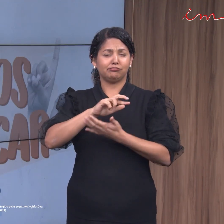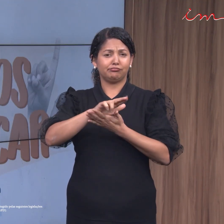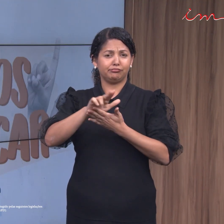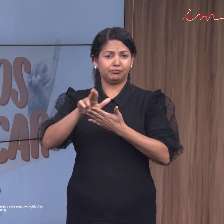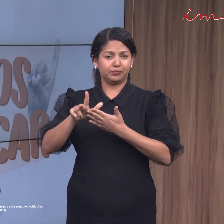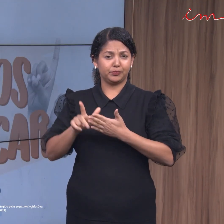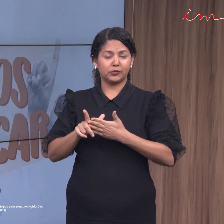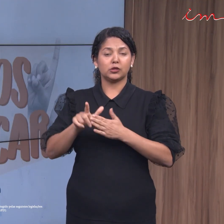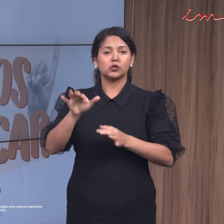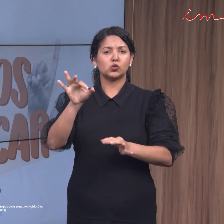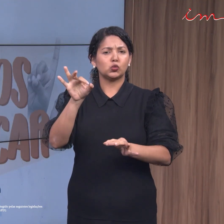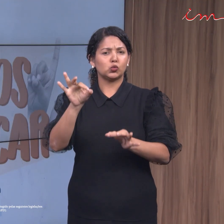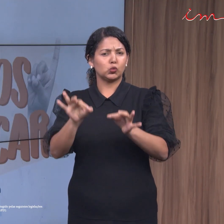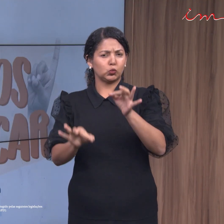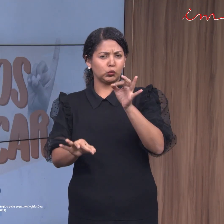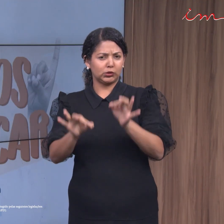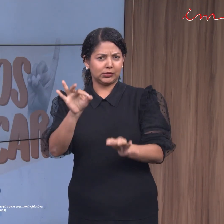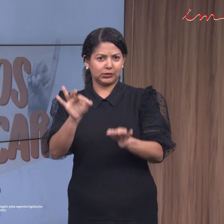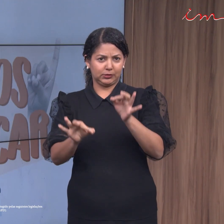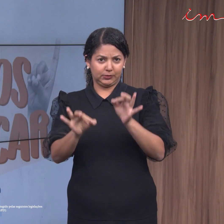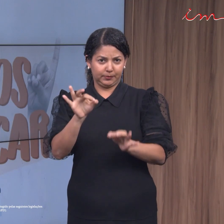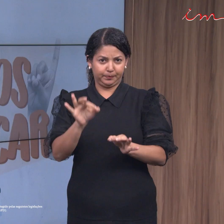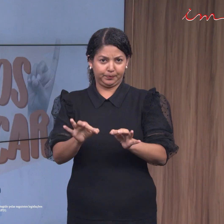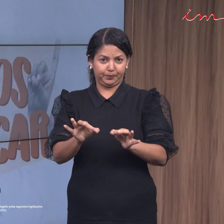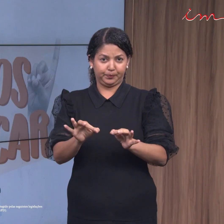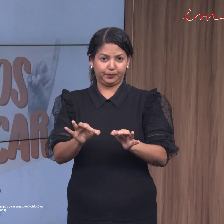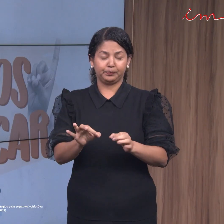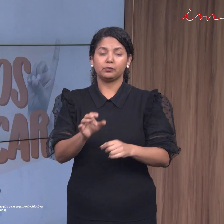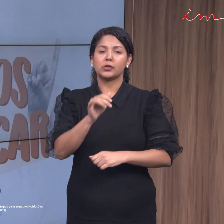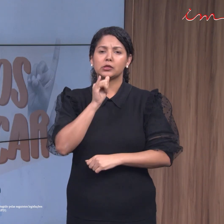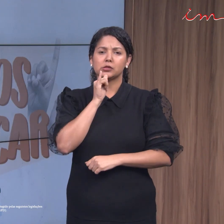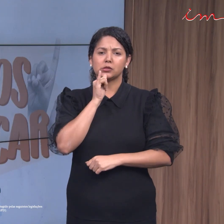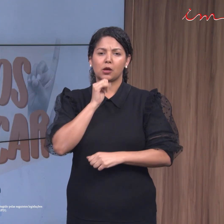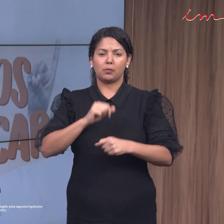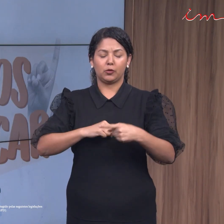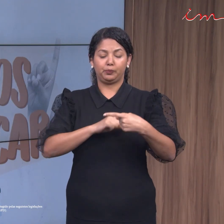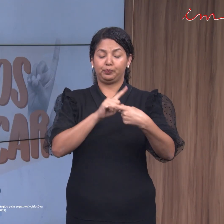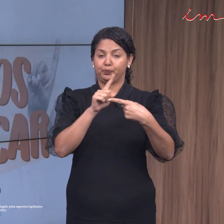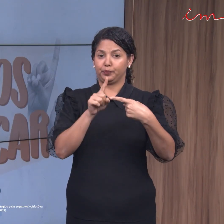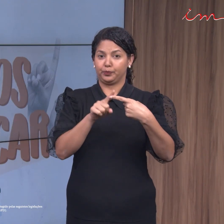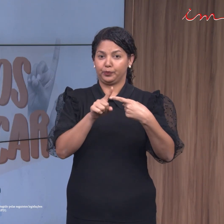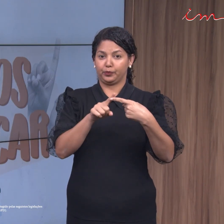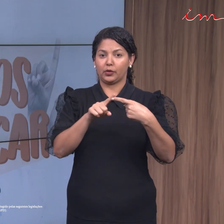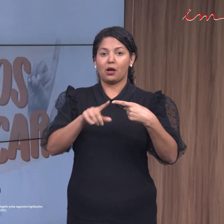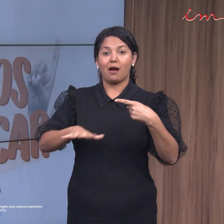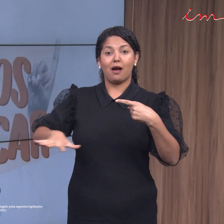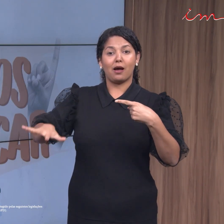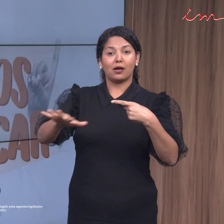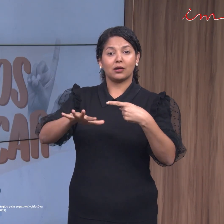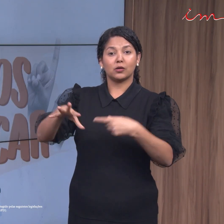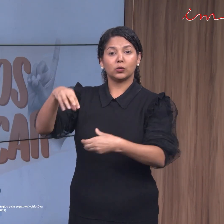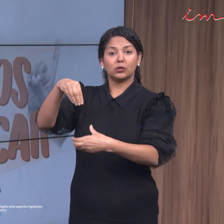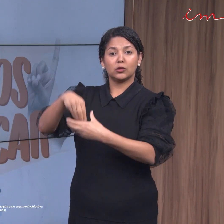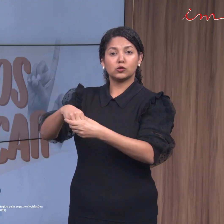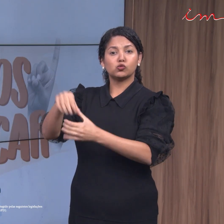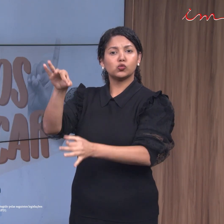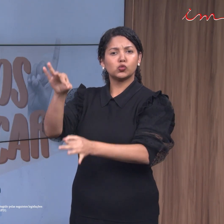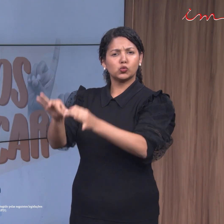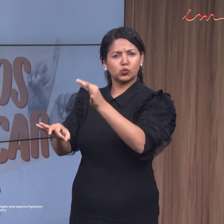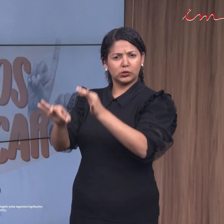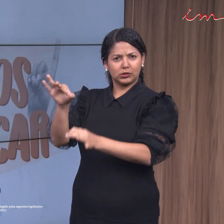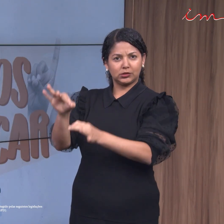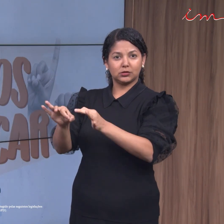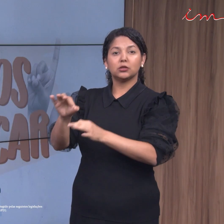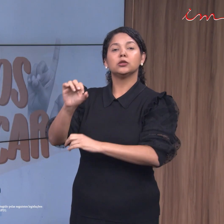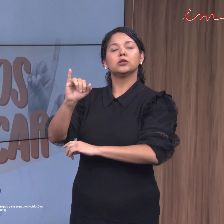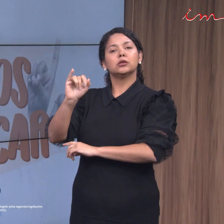Justiça. E aí nós temos muitos contextos, ó. Esse sinal para justiça, por exemplo. A